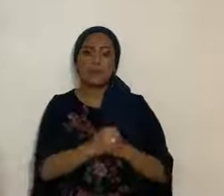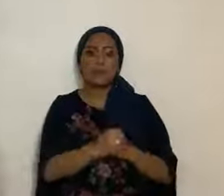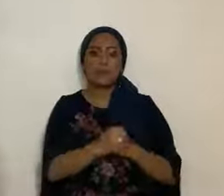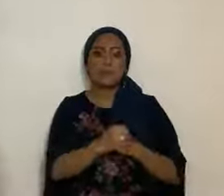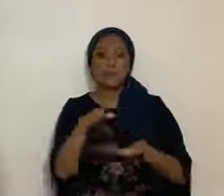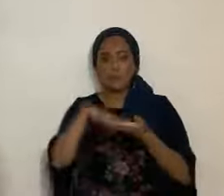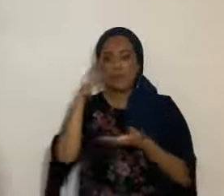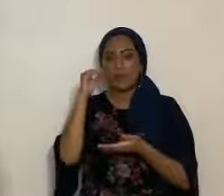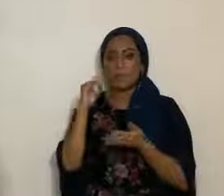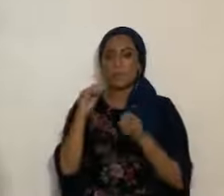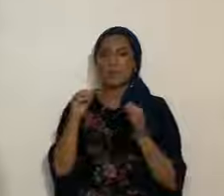siguiente.